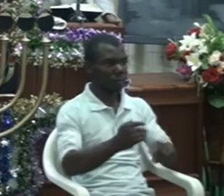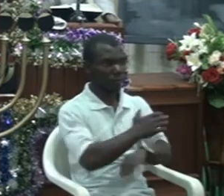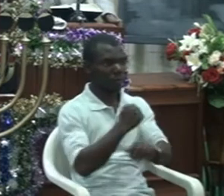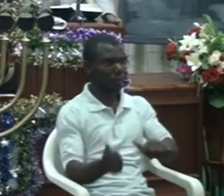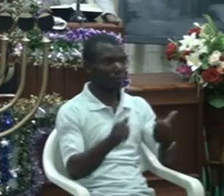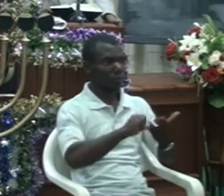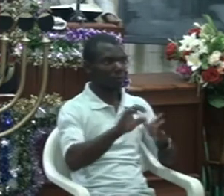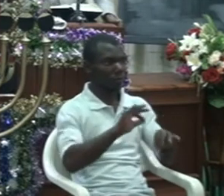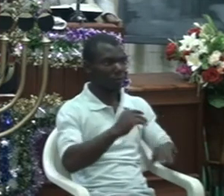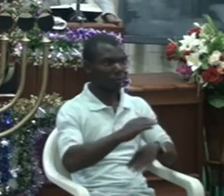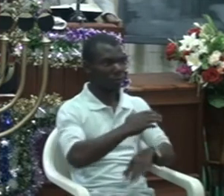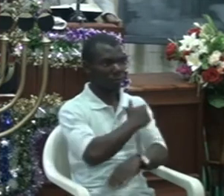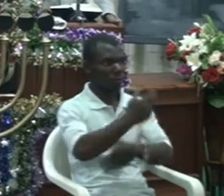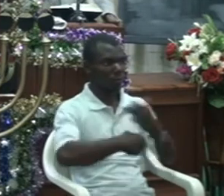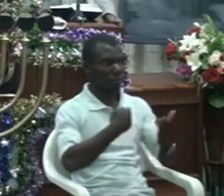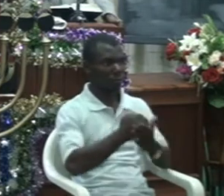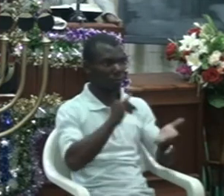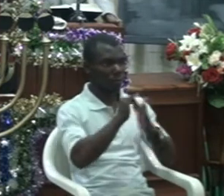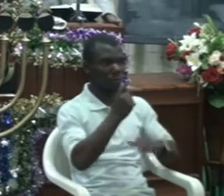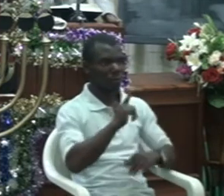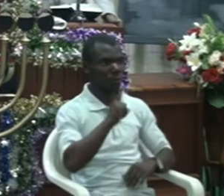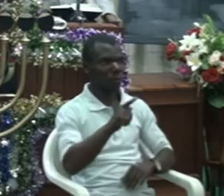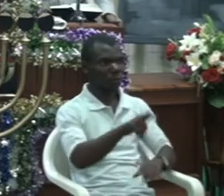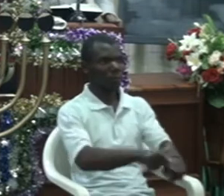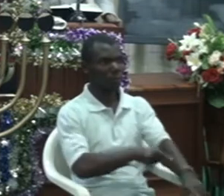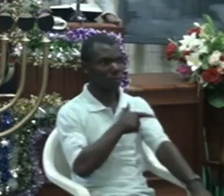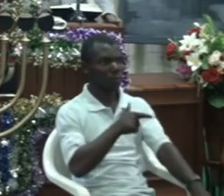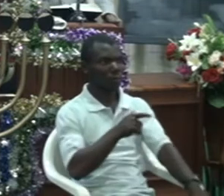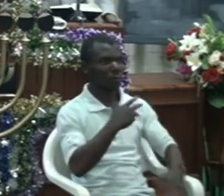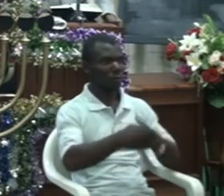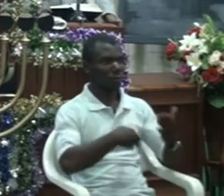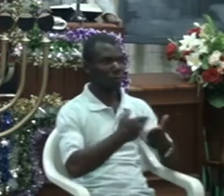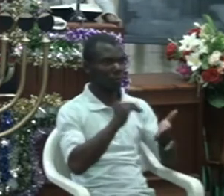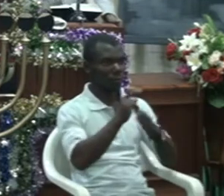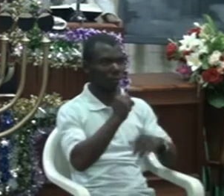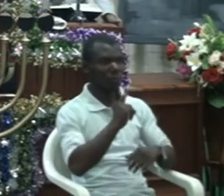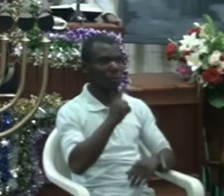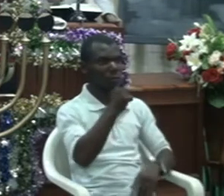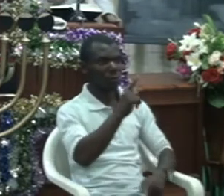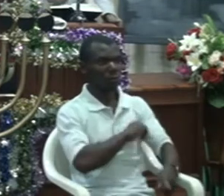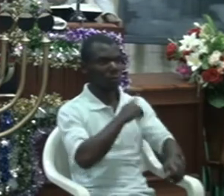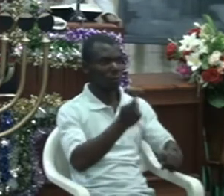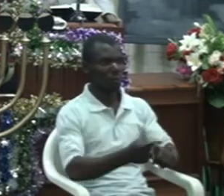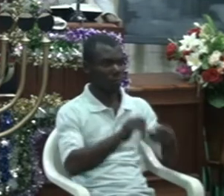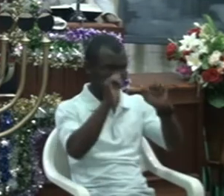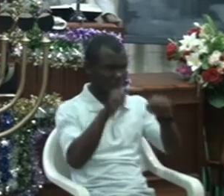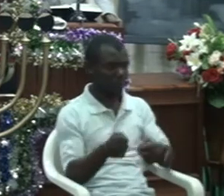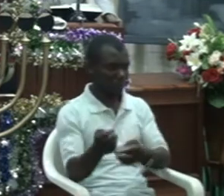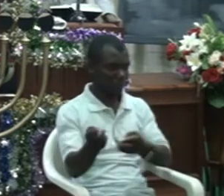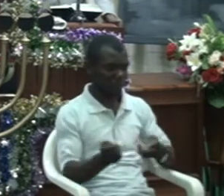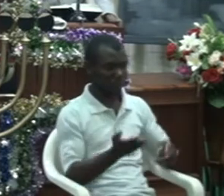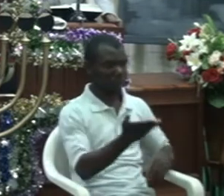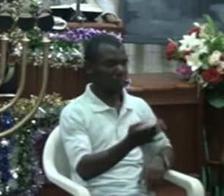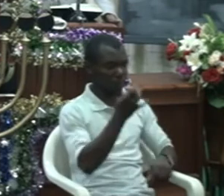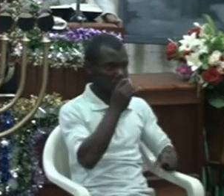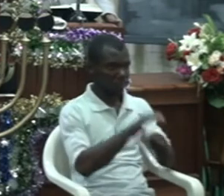Saint-Esprit et tous ceux qui sont au loin, tous ceux qui sont là à Goma, ils